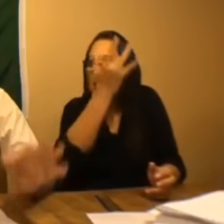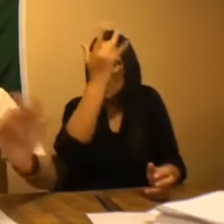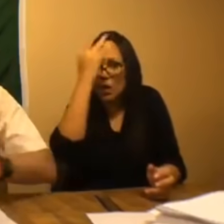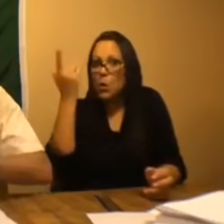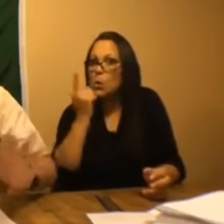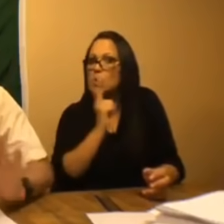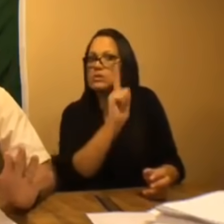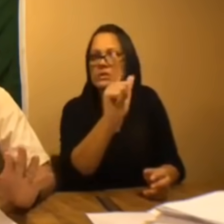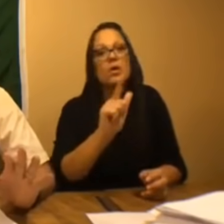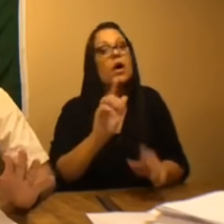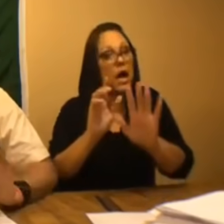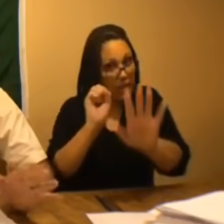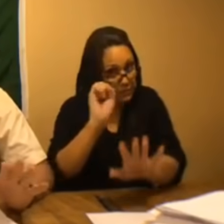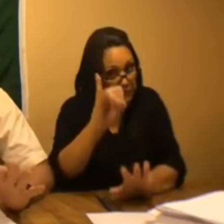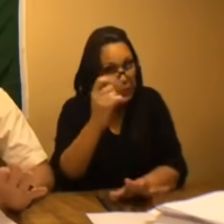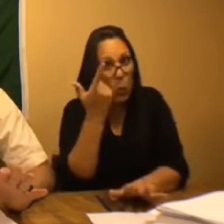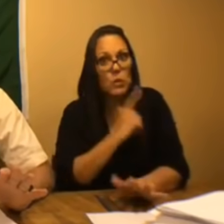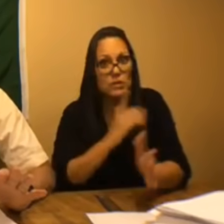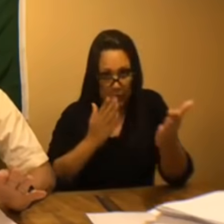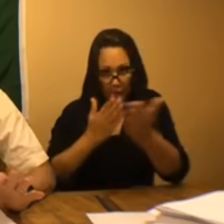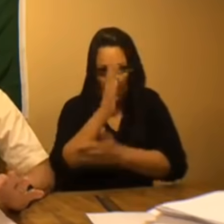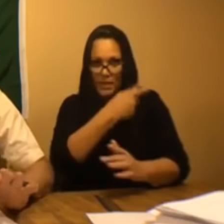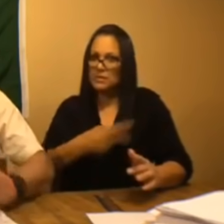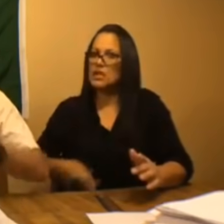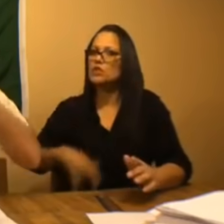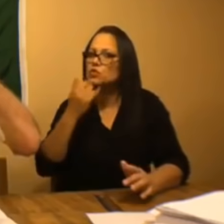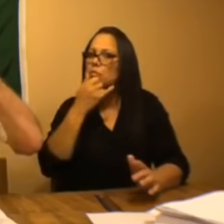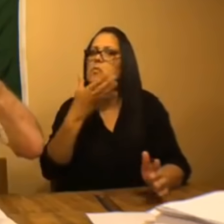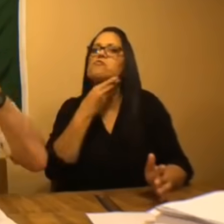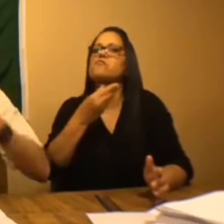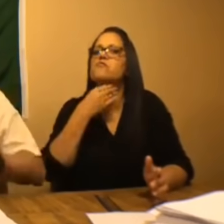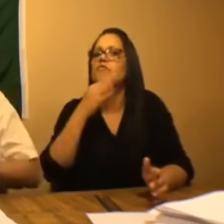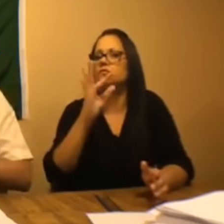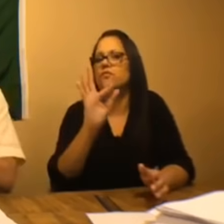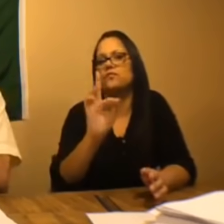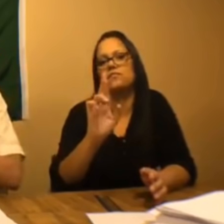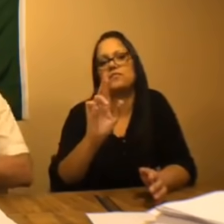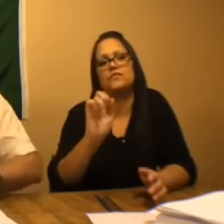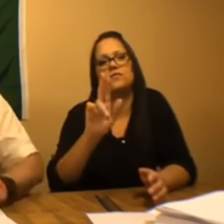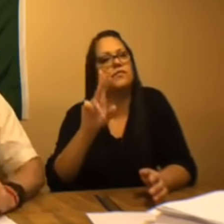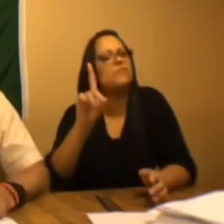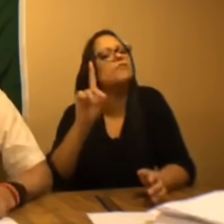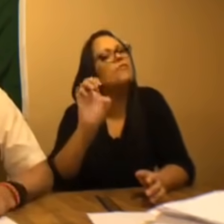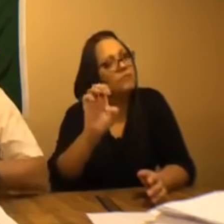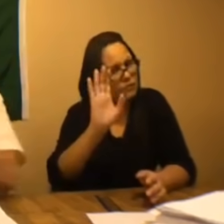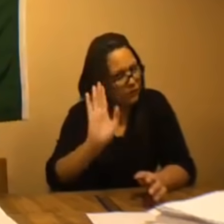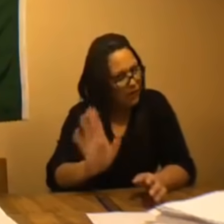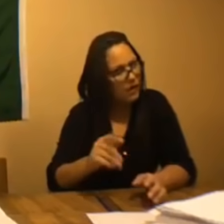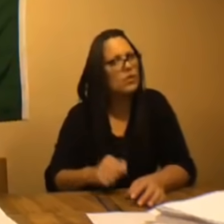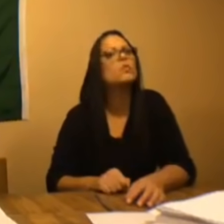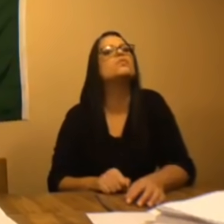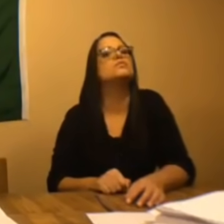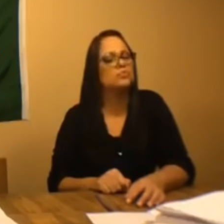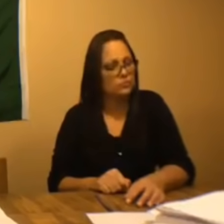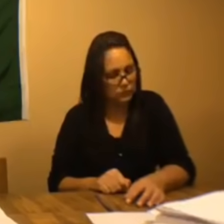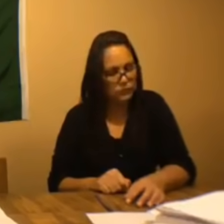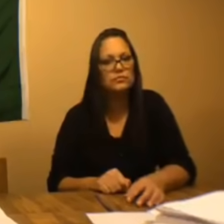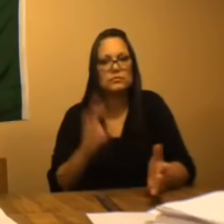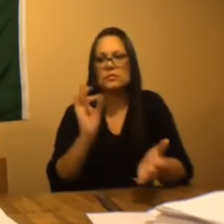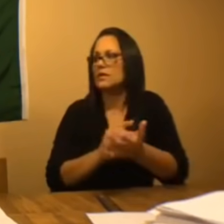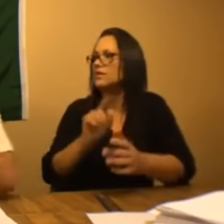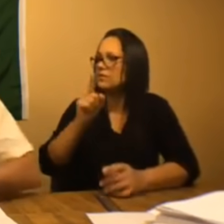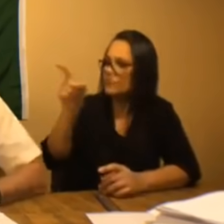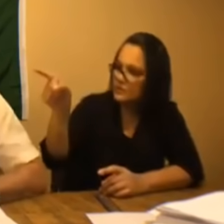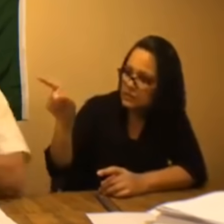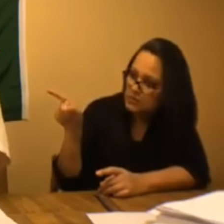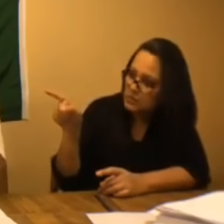fraude. Pelo voto não vai chegar, tenho certeza disso. Eu, quando disputo eleições, duas pessoas já disputaram aqui no passado. Você não, você já